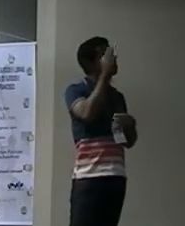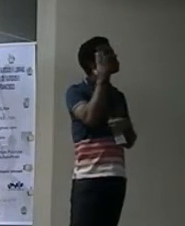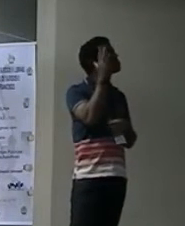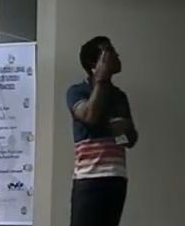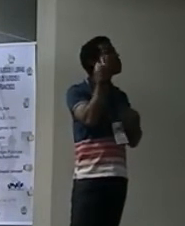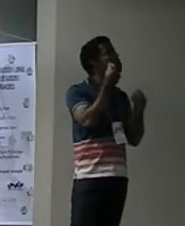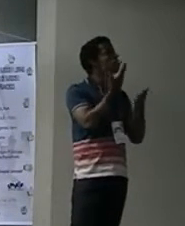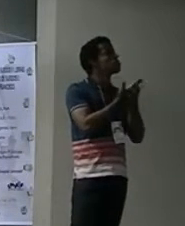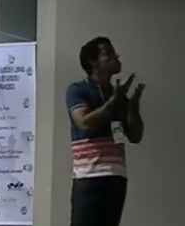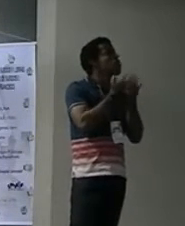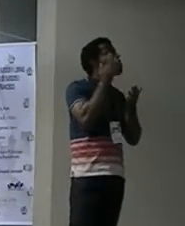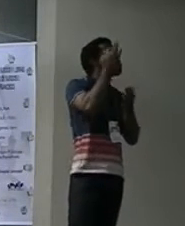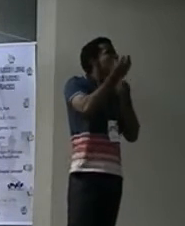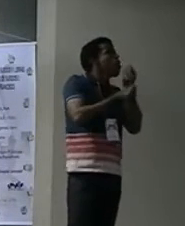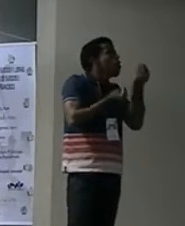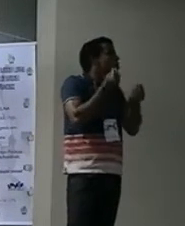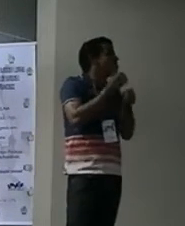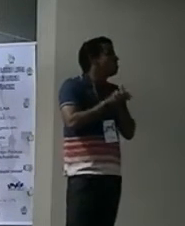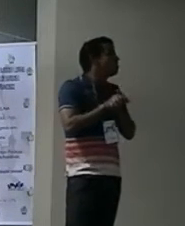dele.